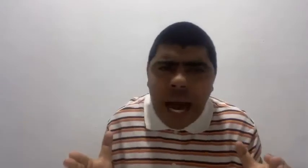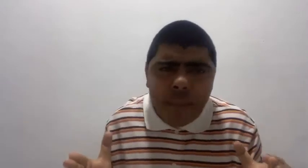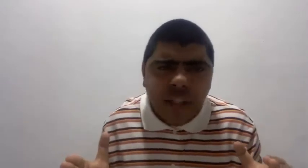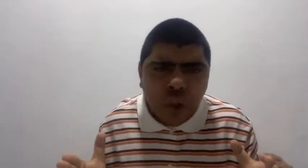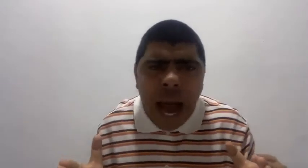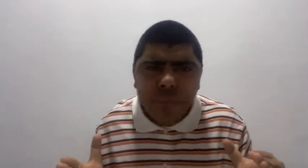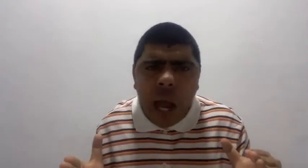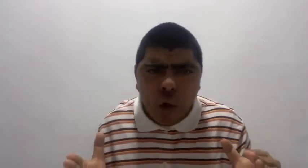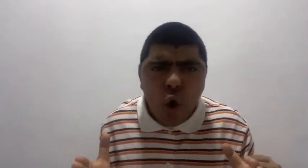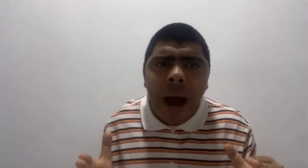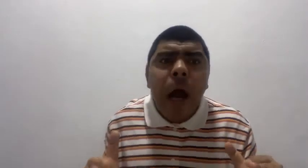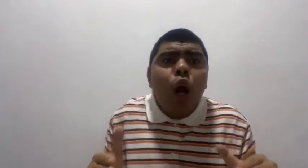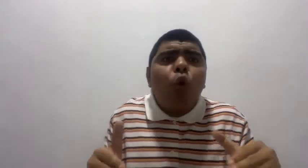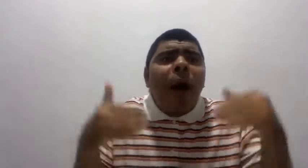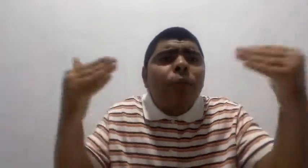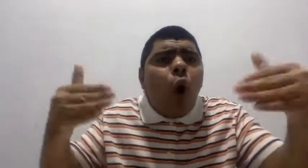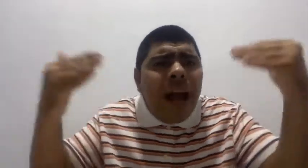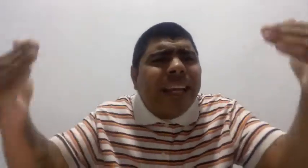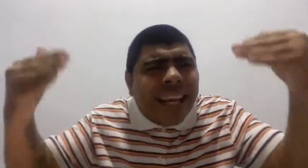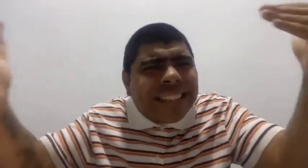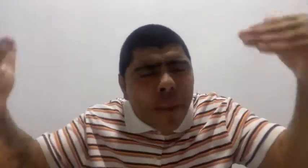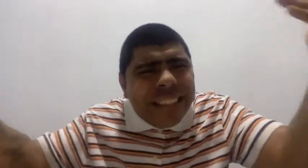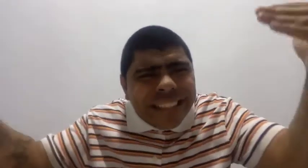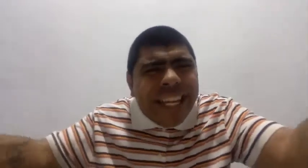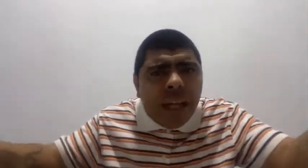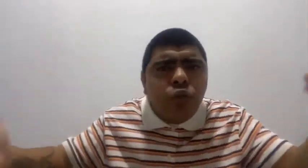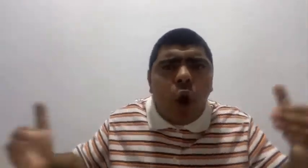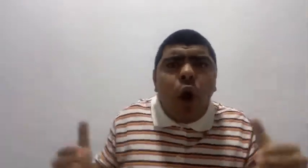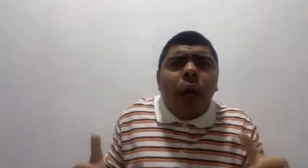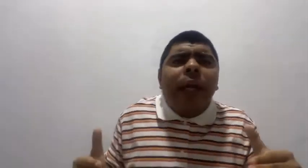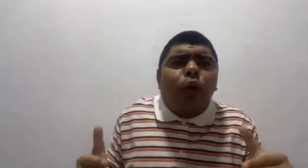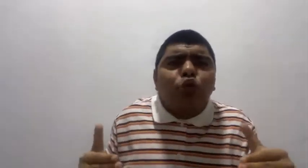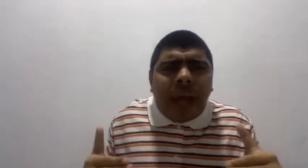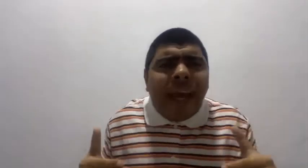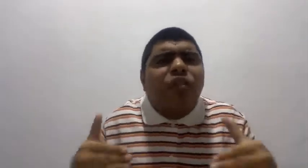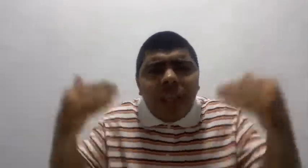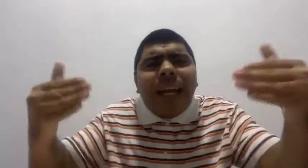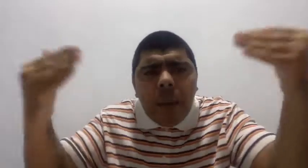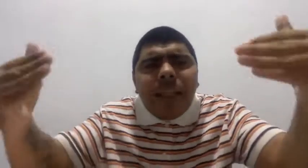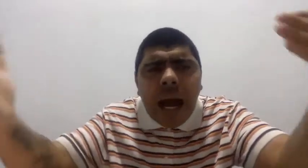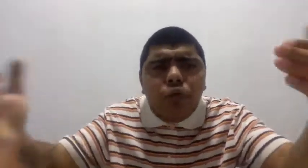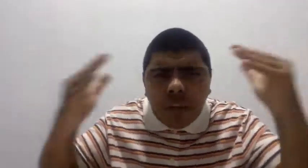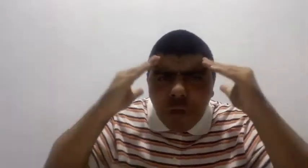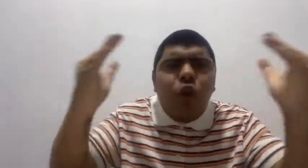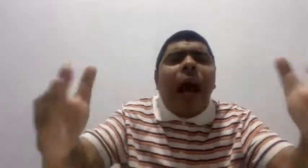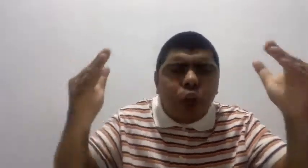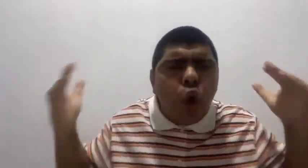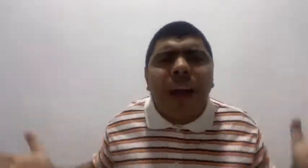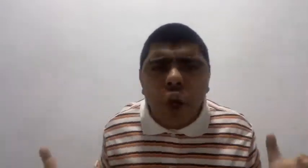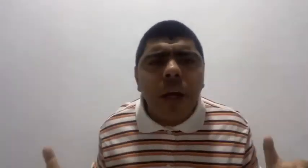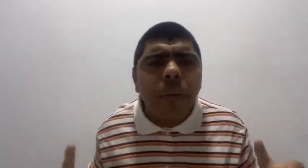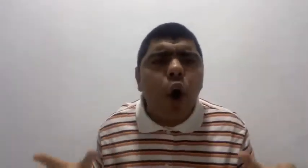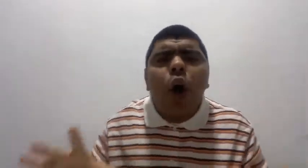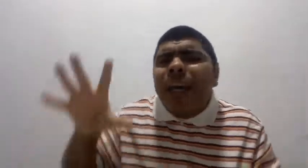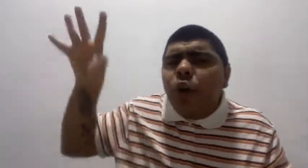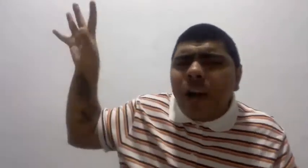Anama, sanda, kuma. Cuando alguien está mintiendo y usted sigue caminando enfocado en lo que Dios le habló y lo que